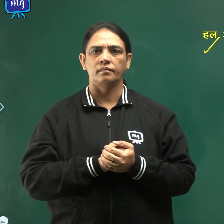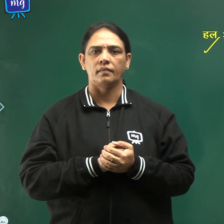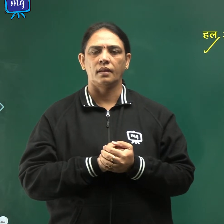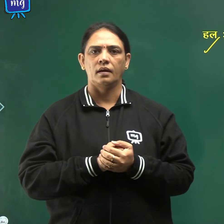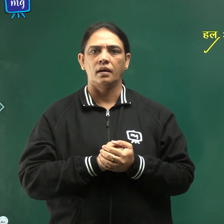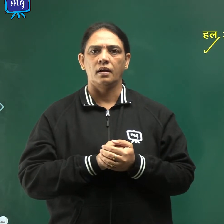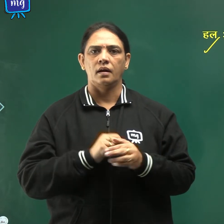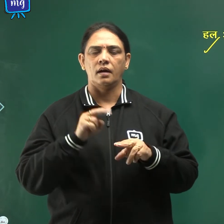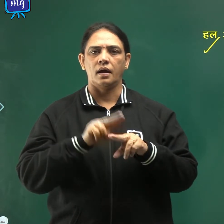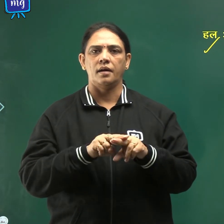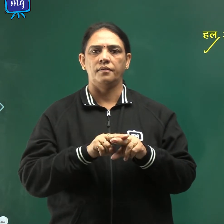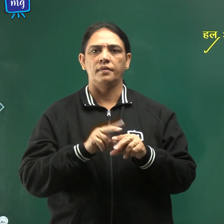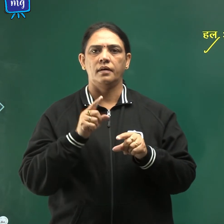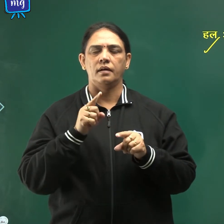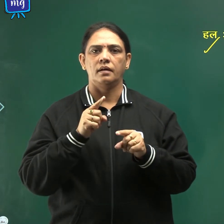fx बराबर